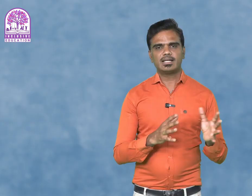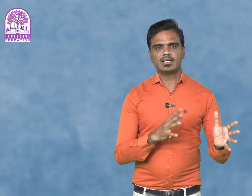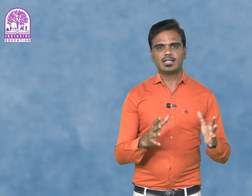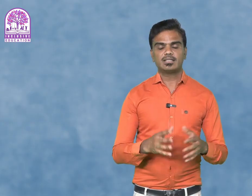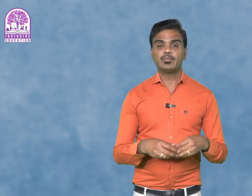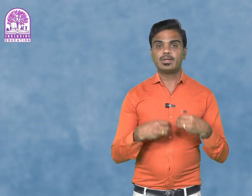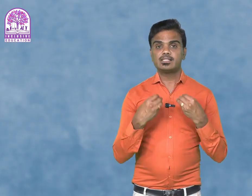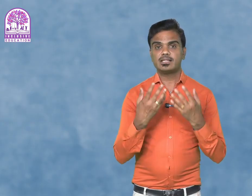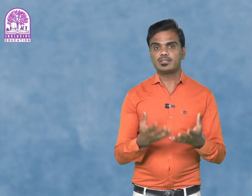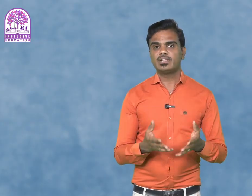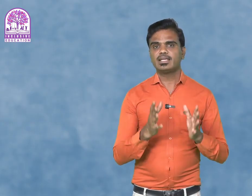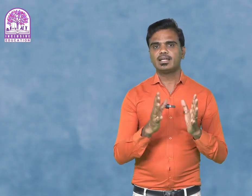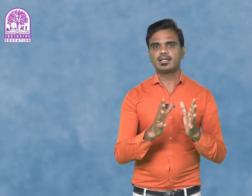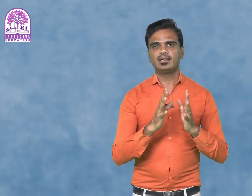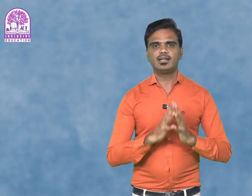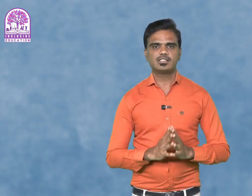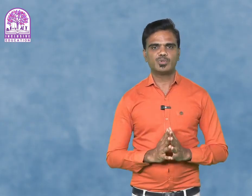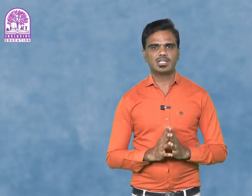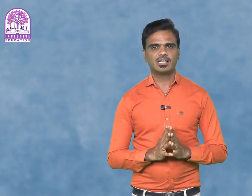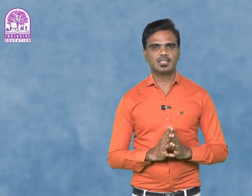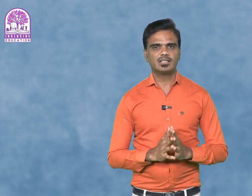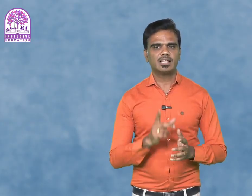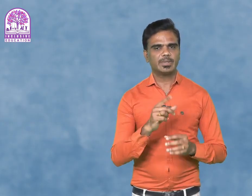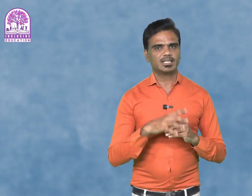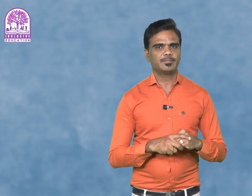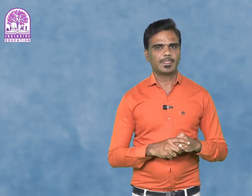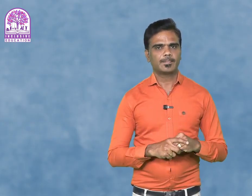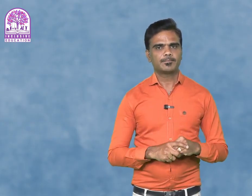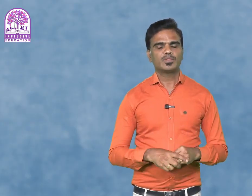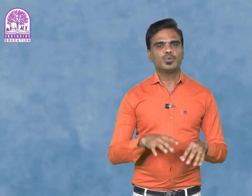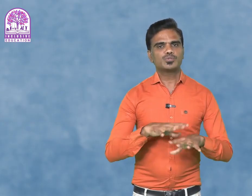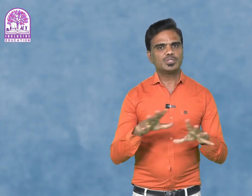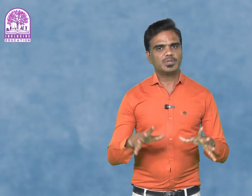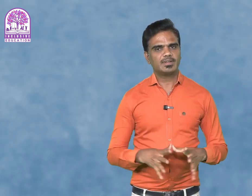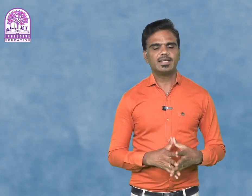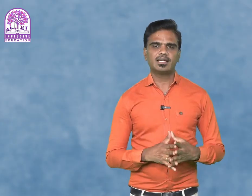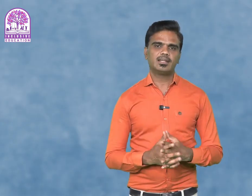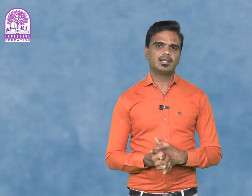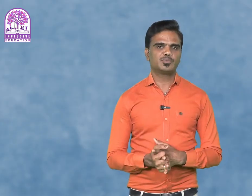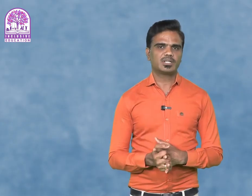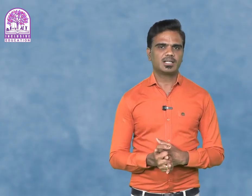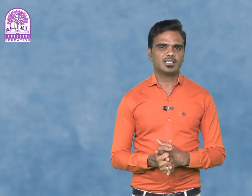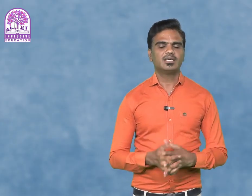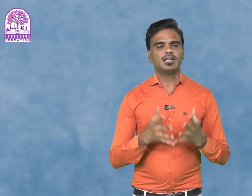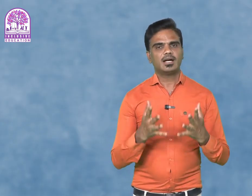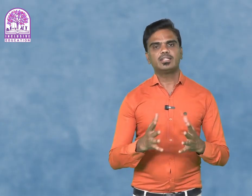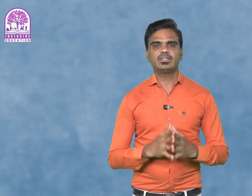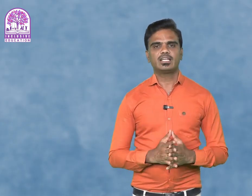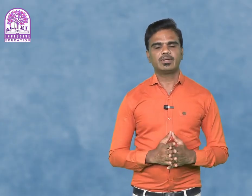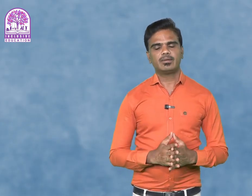என்னென்ன கலர் இருக்குது, ப்ளஸ் என்ன செய்யணும்னா நீங்கள் என்ன கலரில் ட்ரெஸ் போட்டிருக்கீங்க அதை பாருங்கள். சுற்றி உள்ளவங்களாம் என்ன கலரில் ட்ரெஸ் போட்டிருக்காங்க அதையும் நீங்கள் என்ன பண்ணலாம்